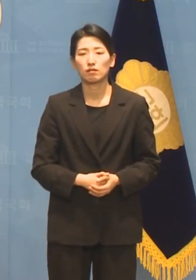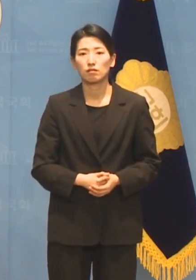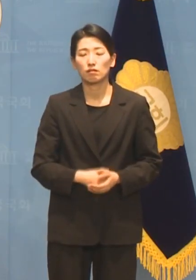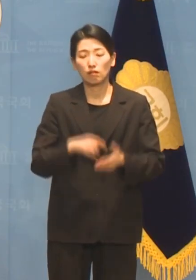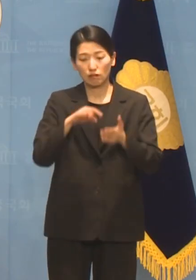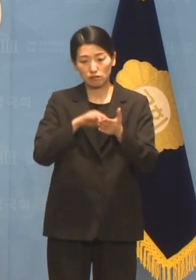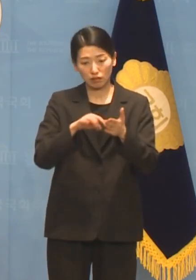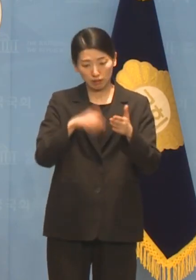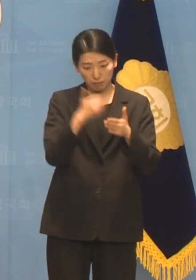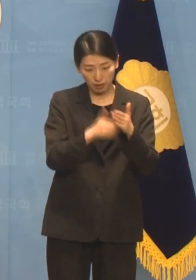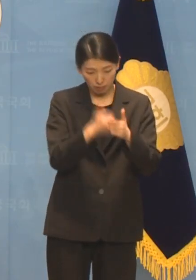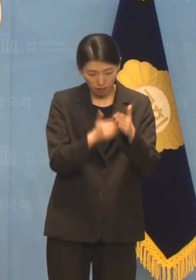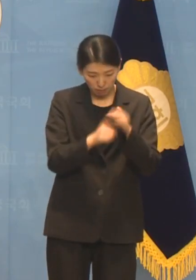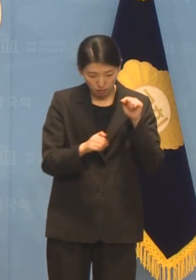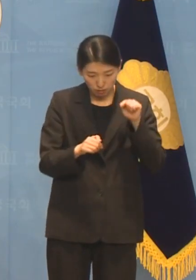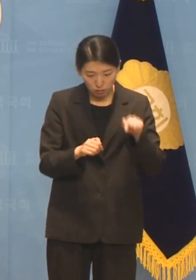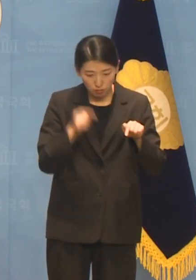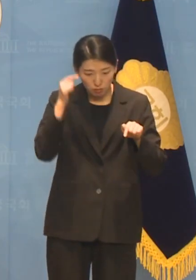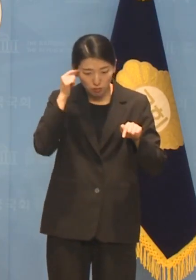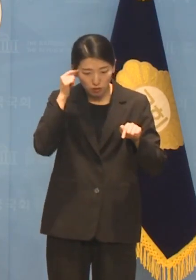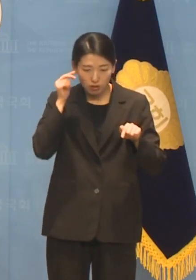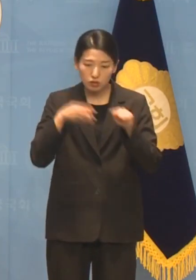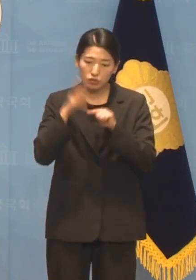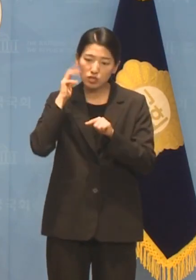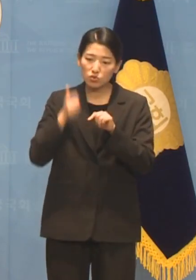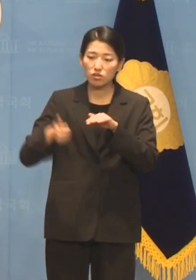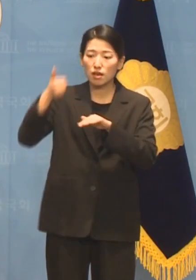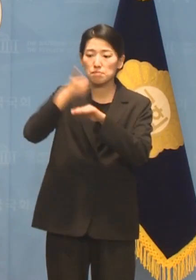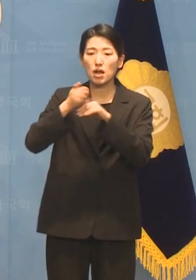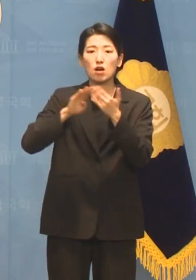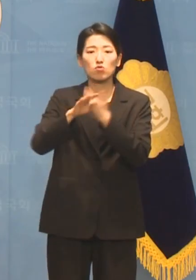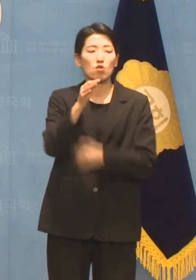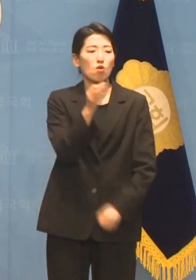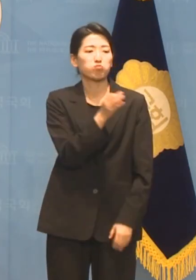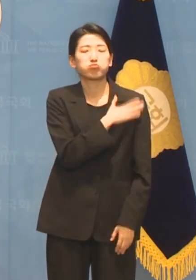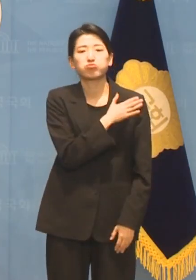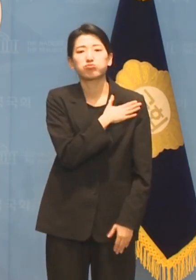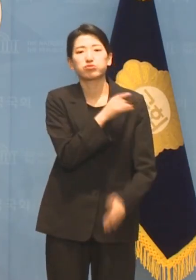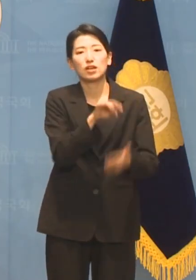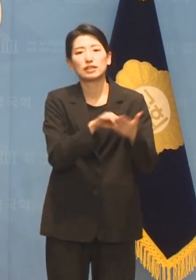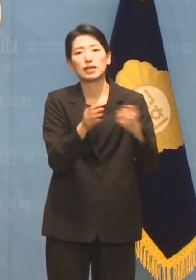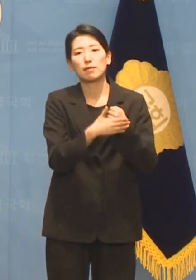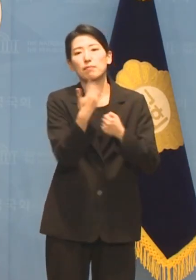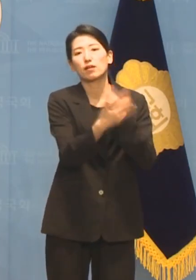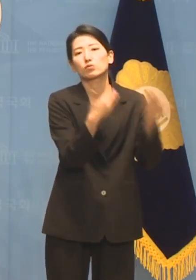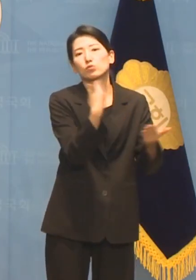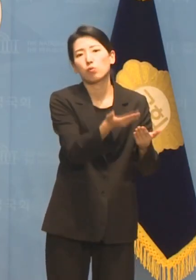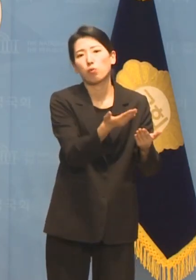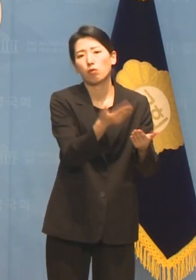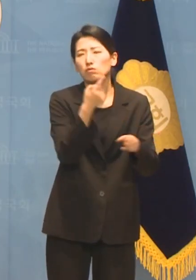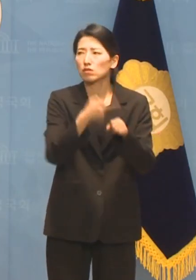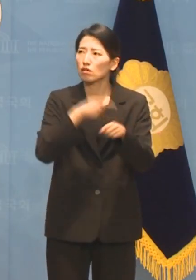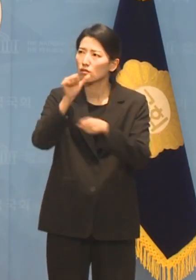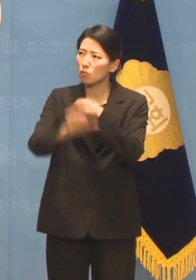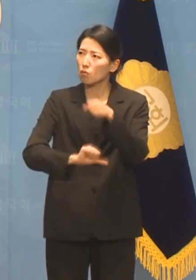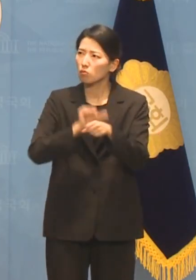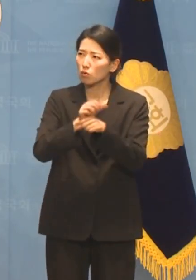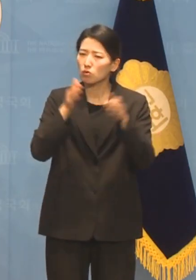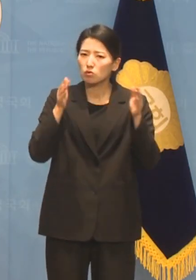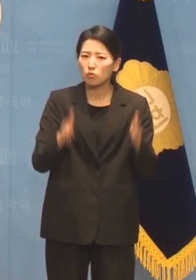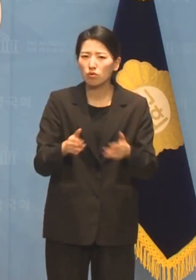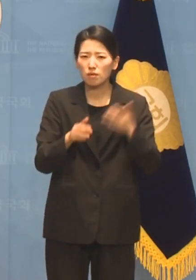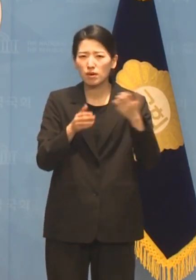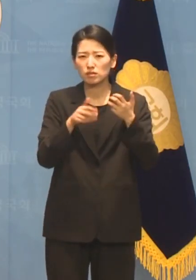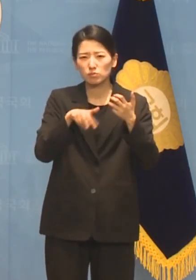펑크는 윤석열 정부의 부자 감세로 인해 집권 5년간 83.7조 원이 감소할 것으로